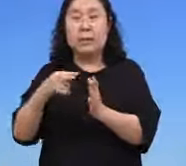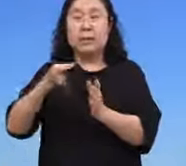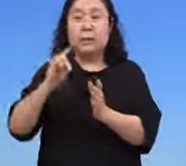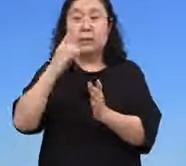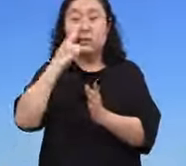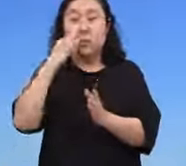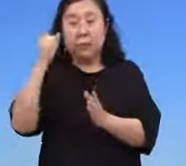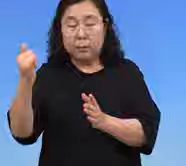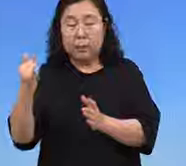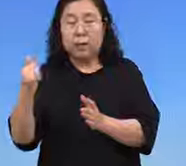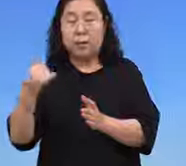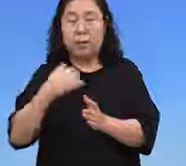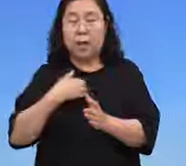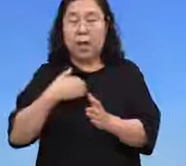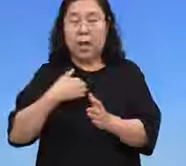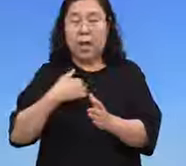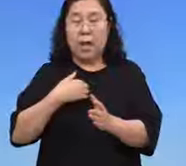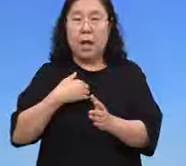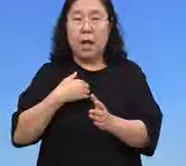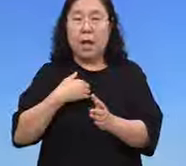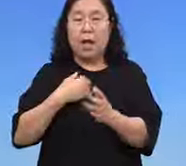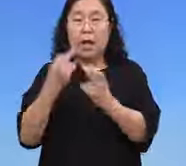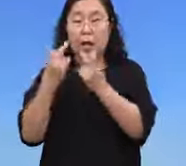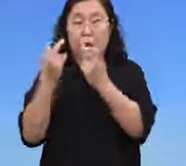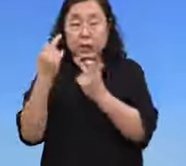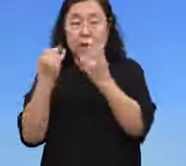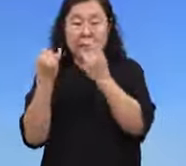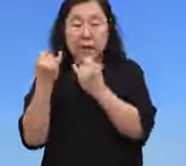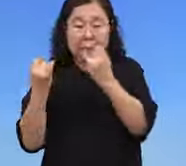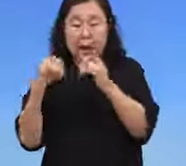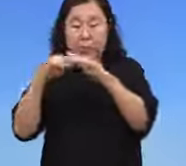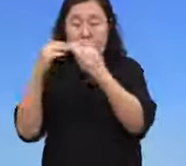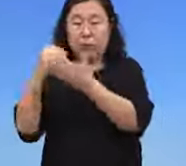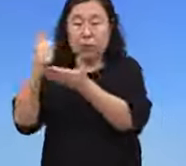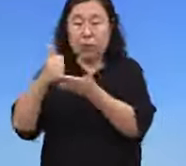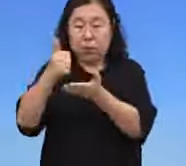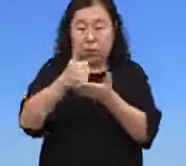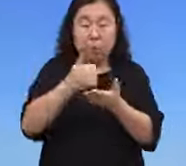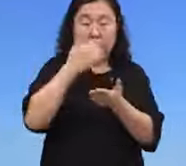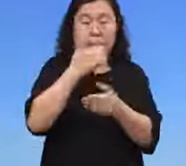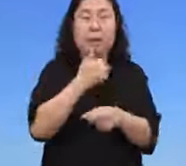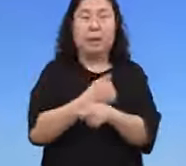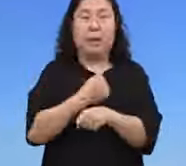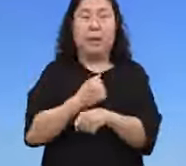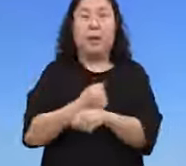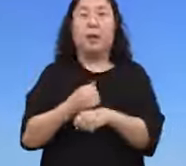시대 어른들, 친정 부모, 내 형제 다 초대할 수 있는 거 아닙니까?